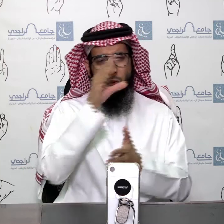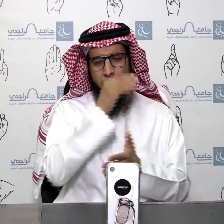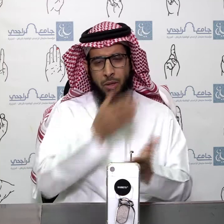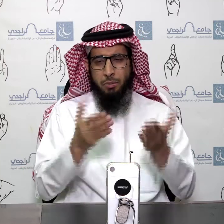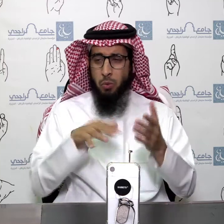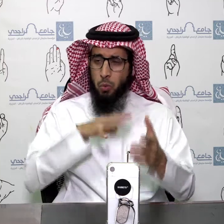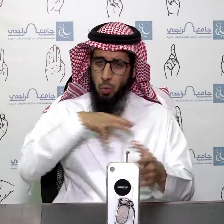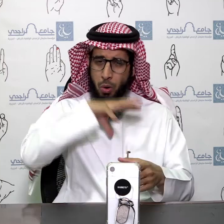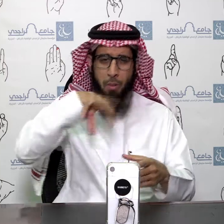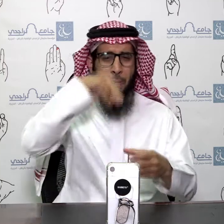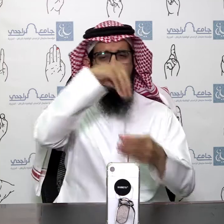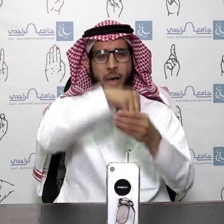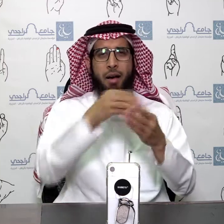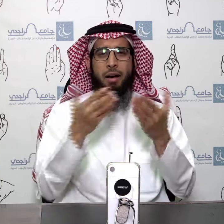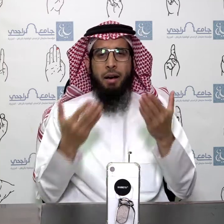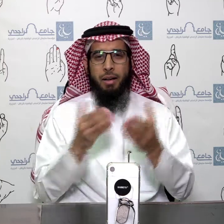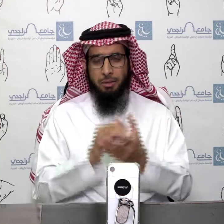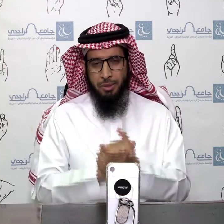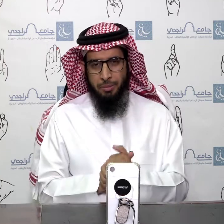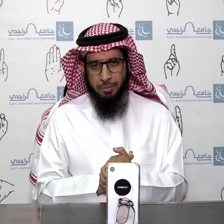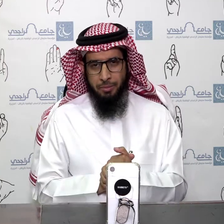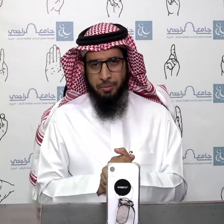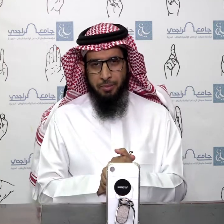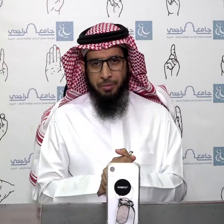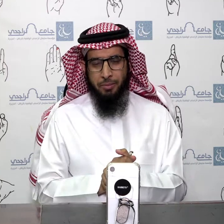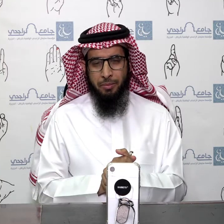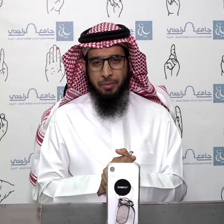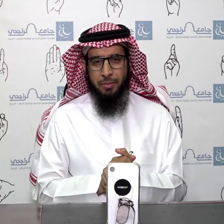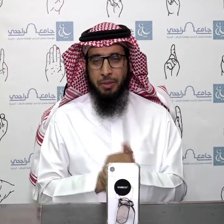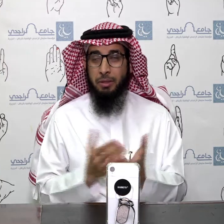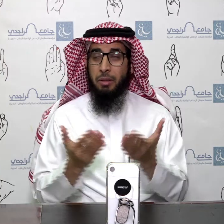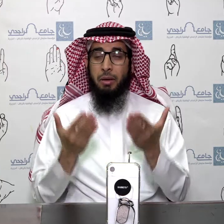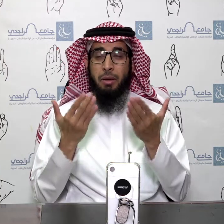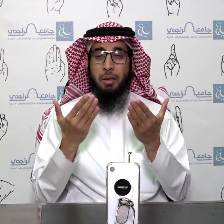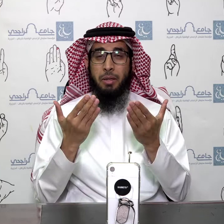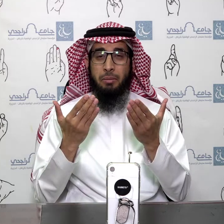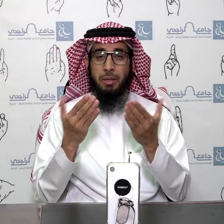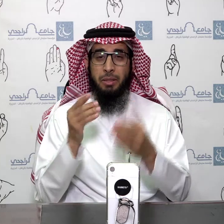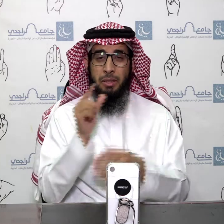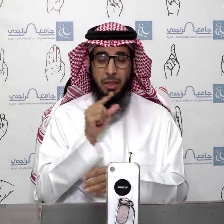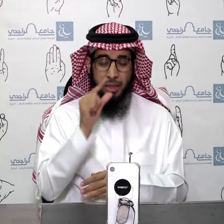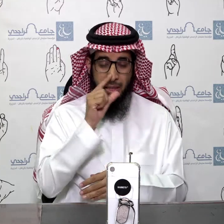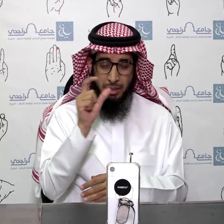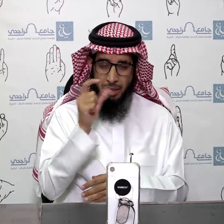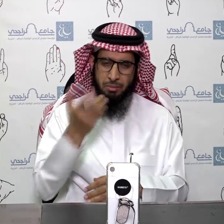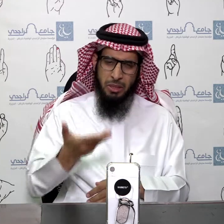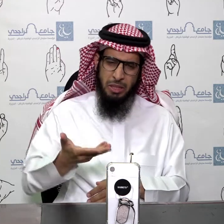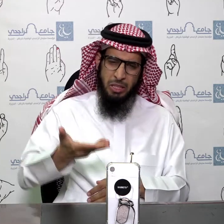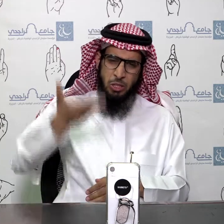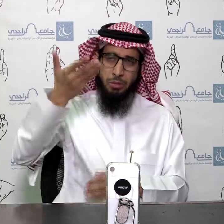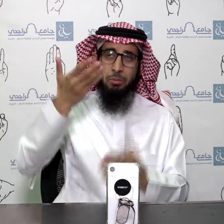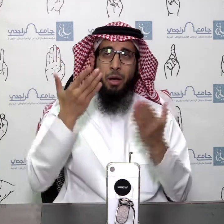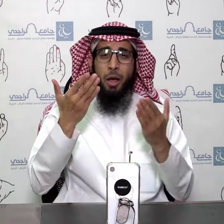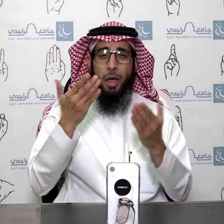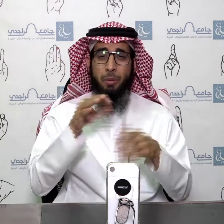بعفوك وكرمك يا أكرم الأكرمين. اللهم أعز الإسلام وانصر المسلمين، اللهم أعز الإسلام وانصر